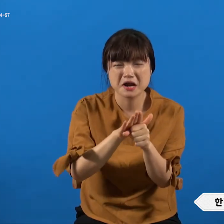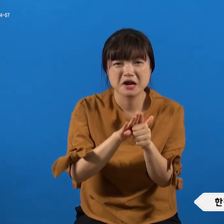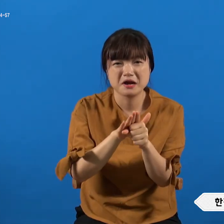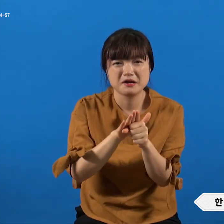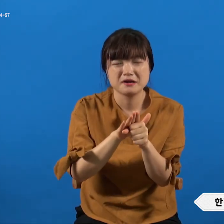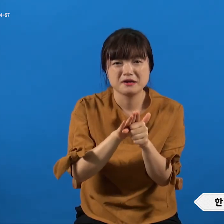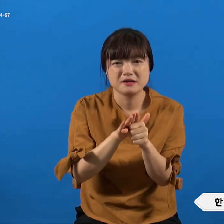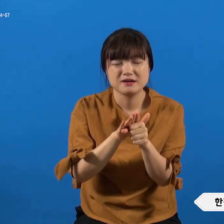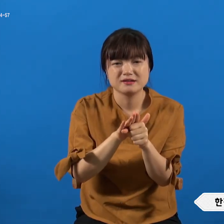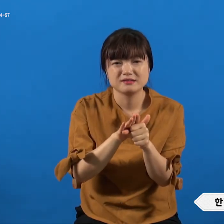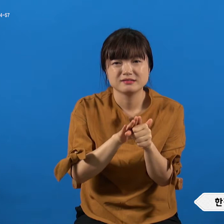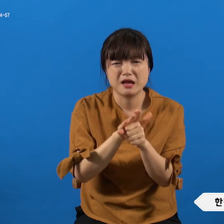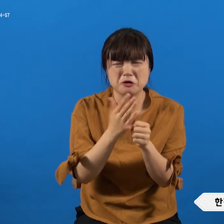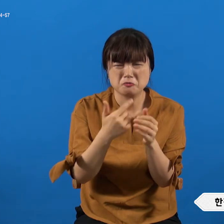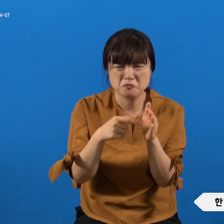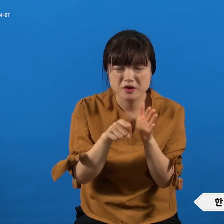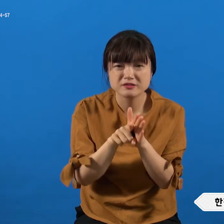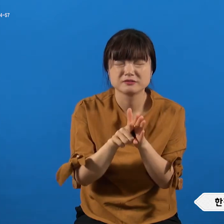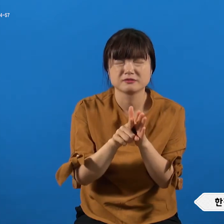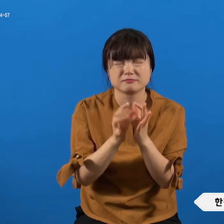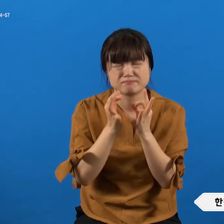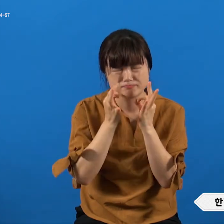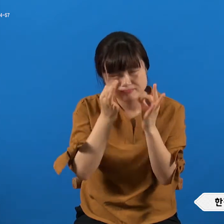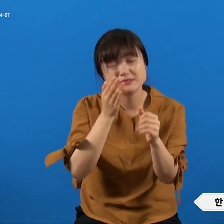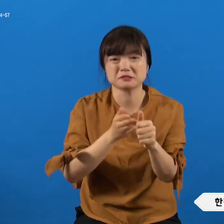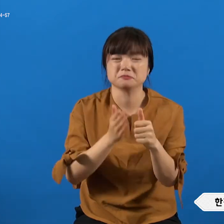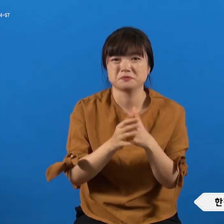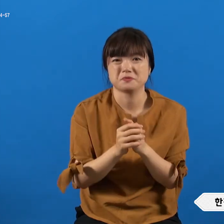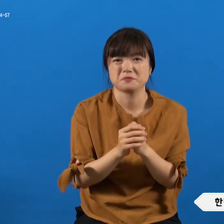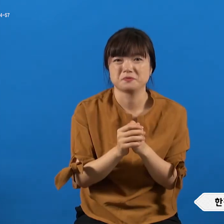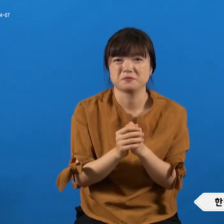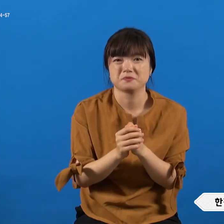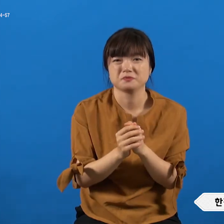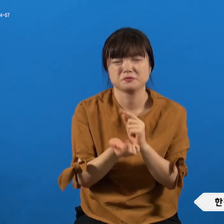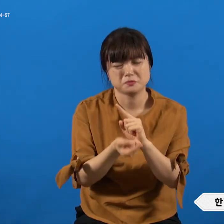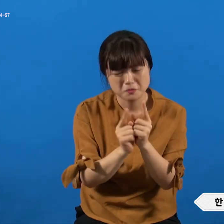목숨을 걸고 사랑하고 또 사랑하십시오.